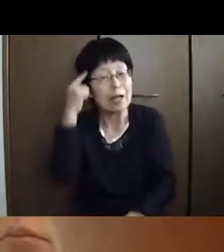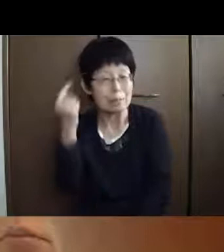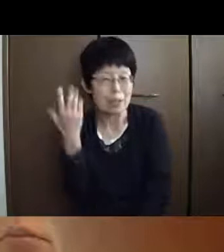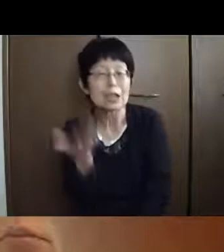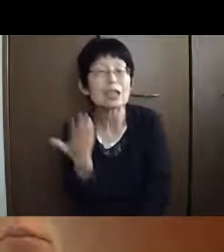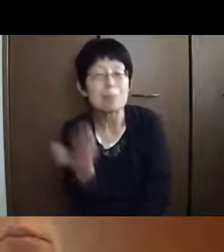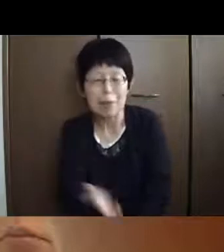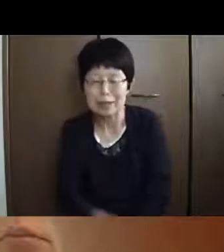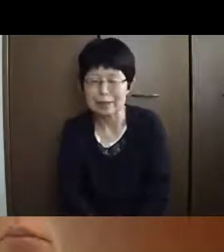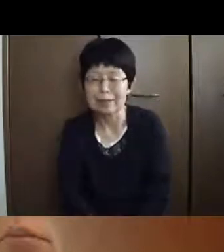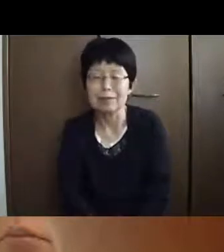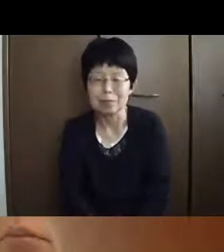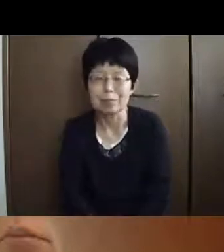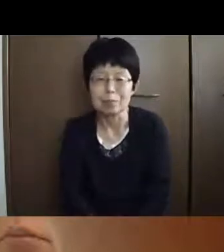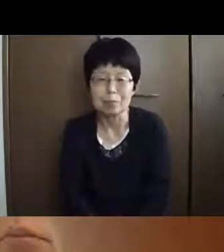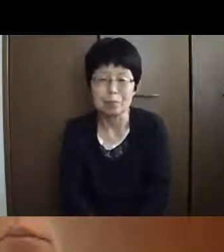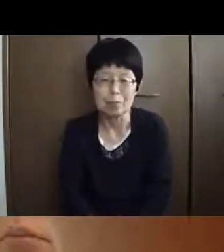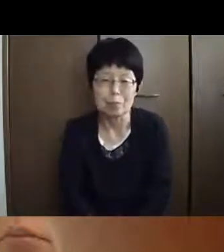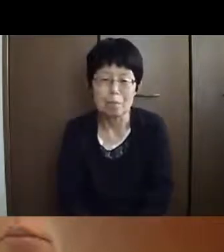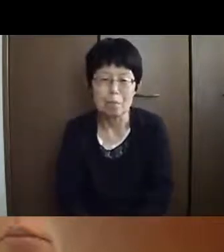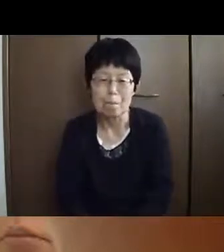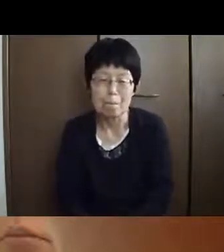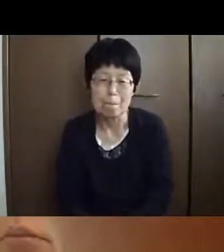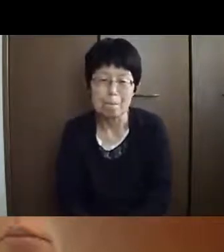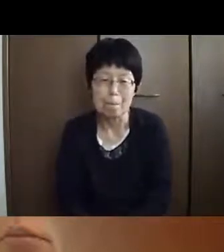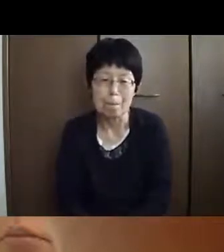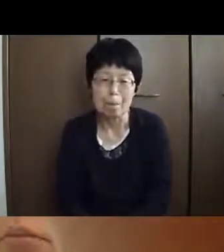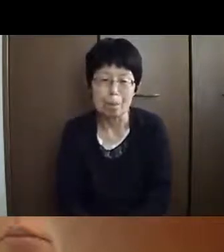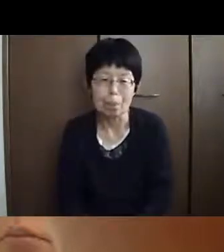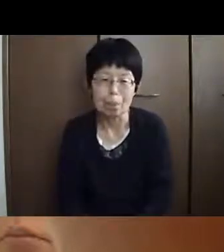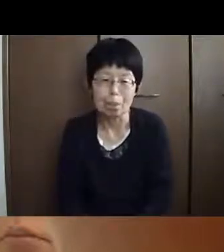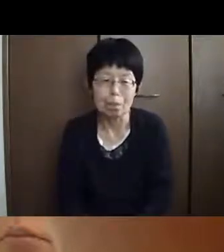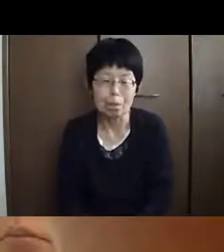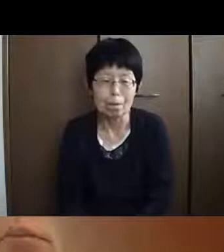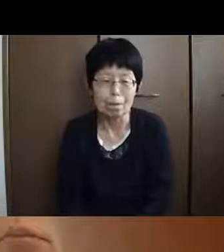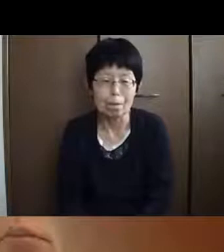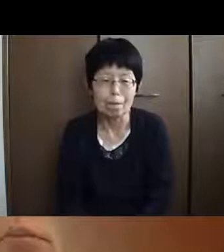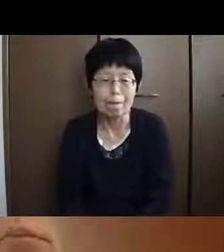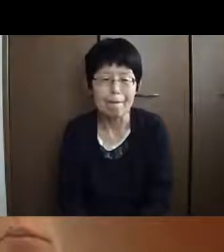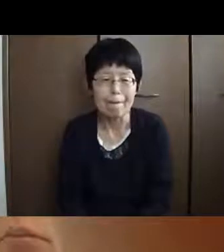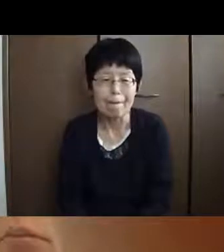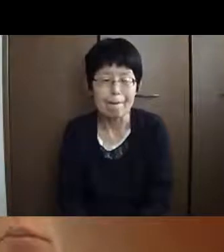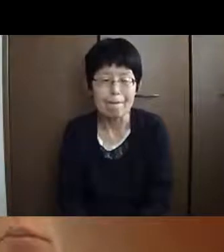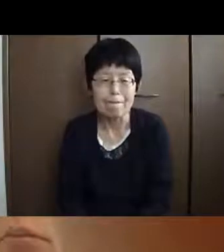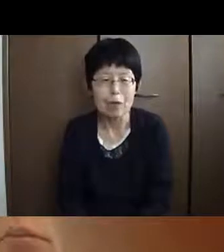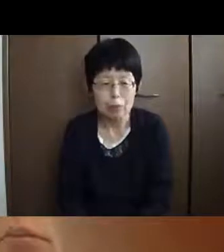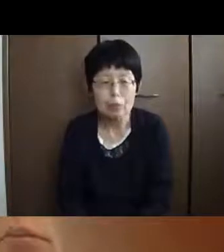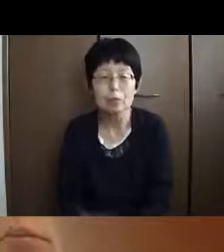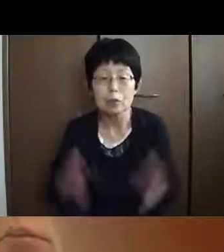分樋口さんが手話で聞いてくる。 あ、そうなんだ。 中途でお耳が